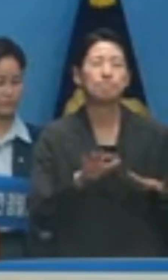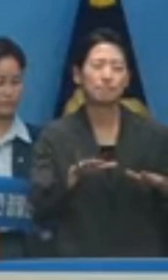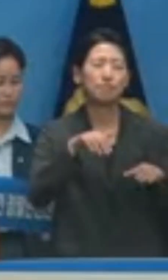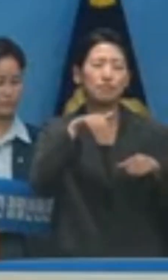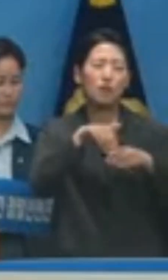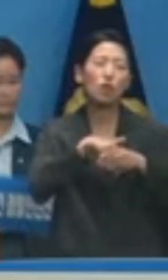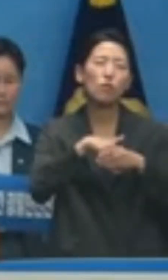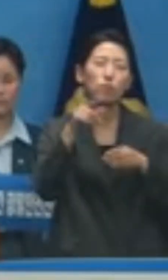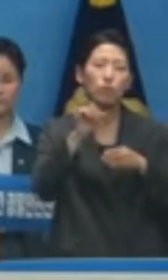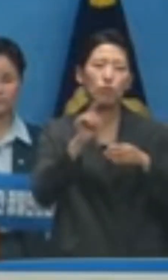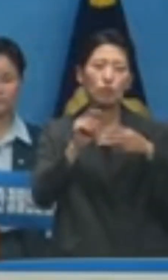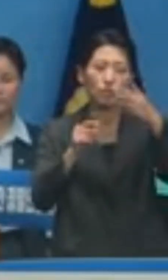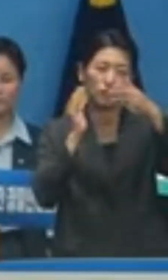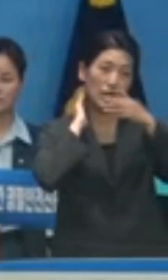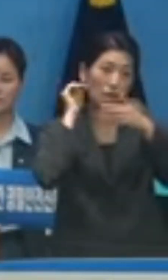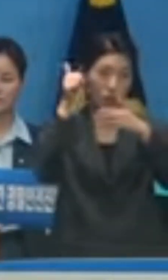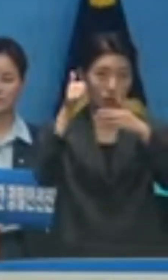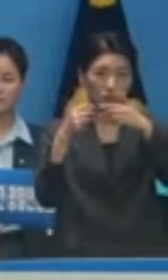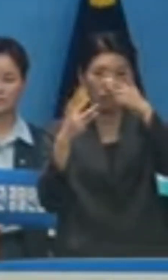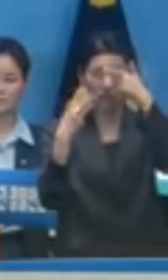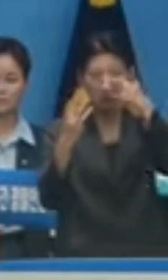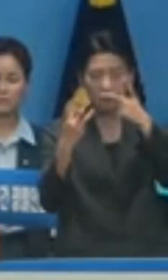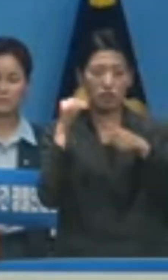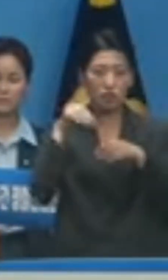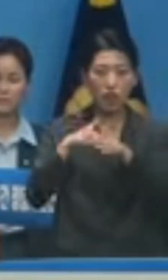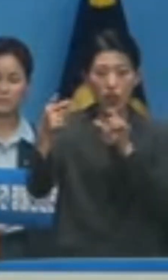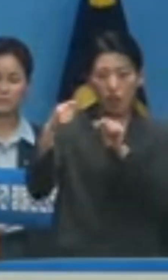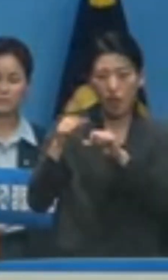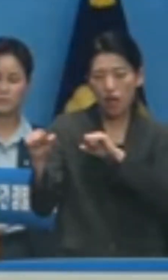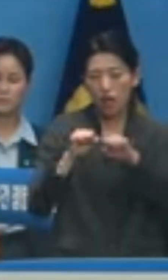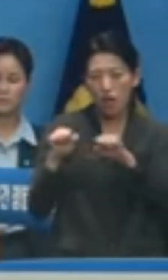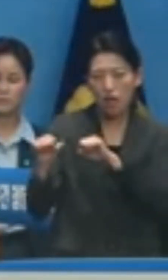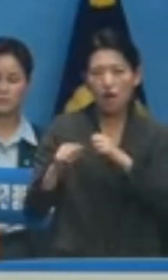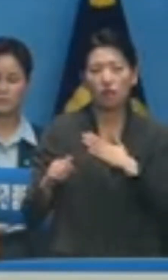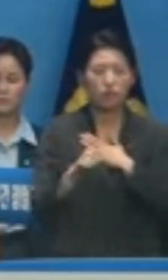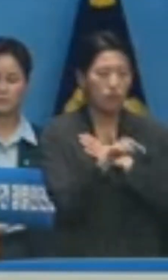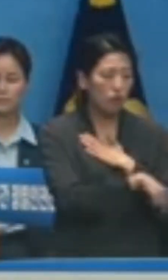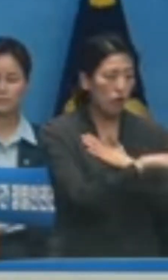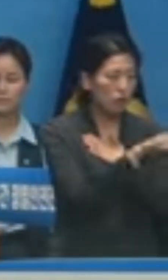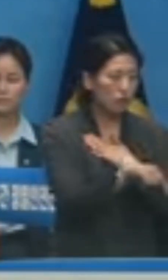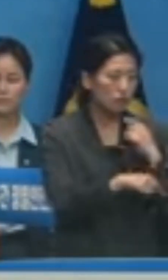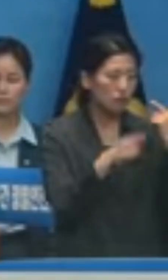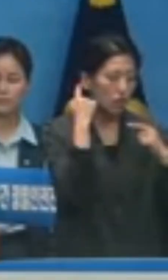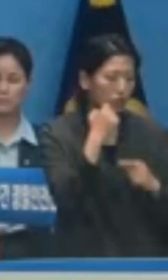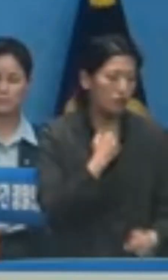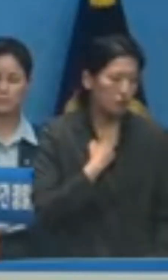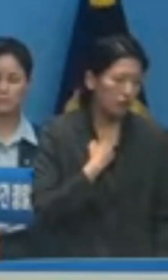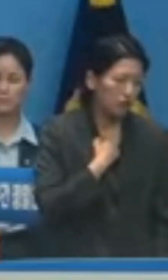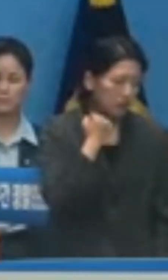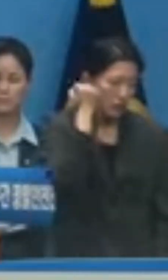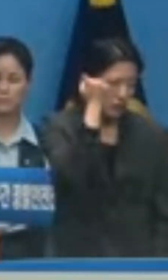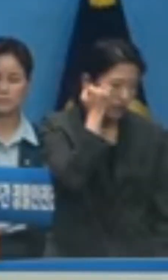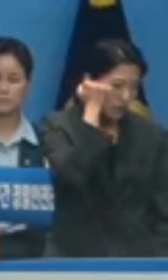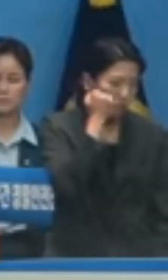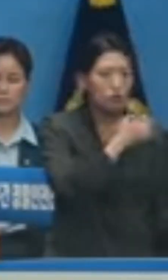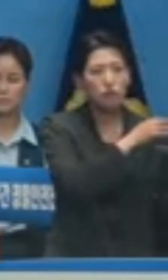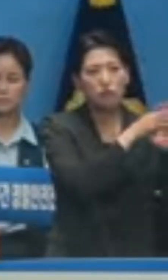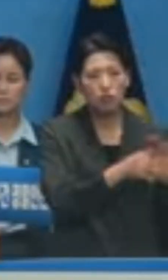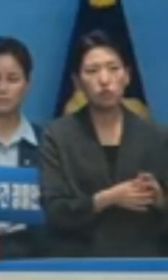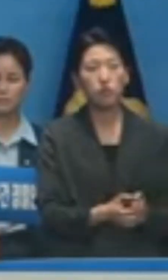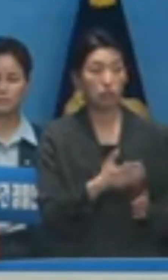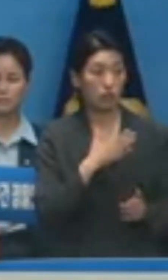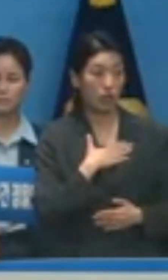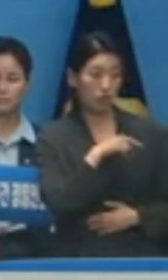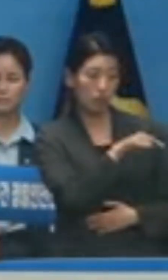한창인 시간이지만 광명시 피해 주민들의 충격과 상처는 아니지 않았습니다. 이에 저는 지역구